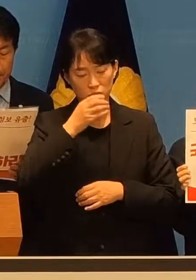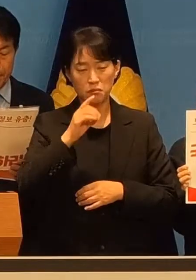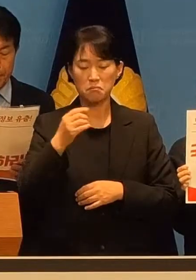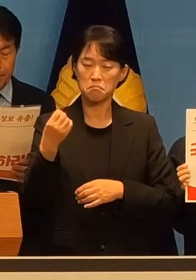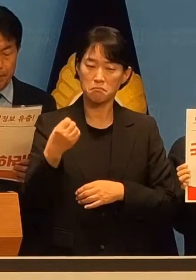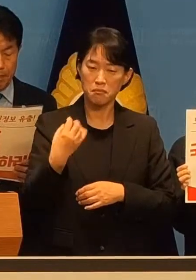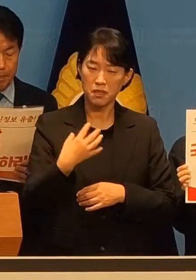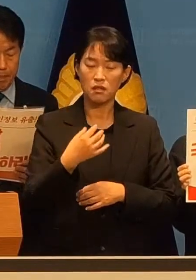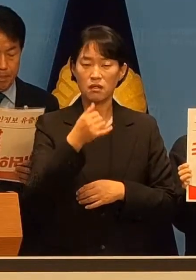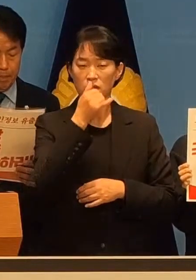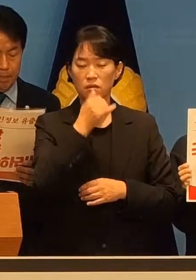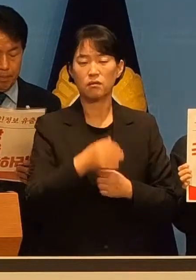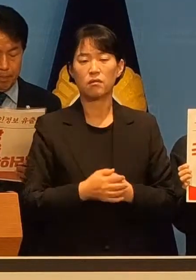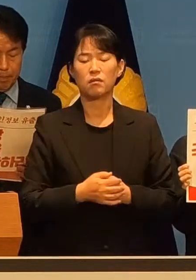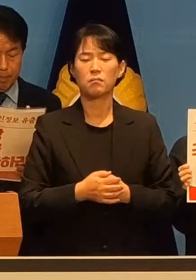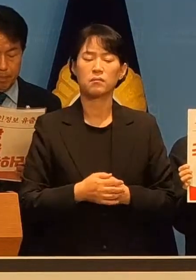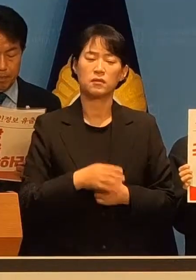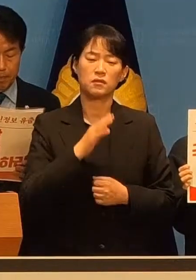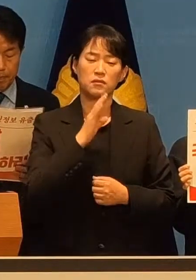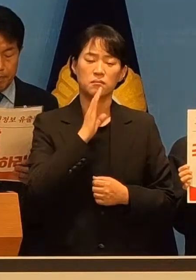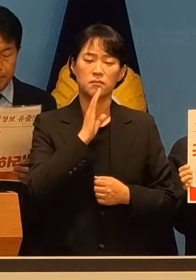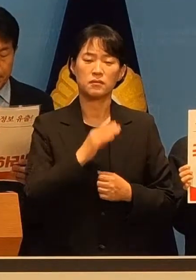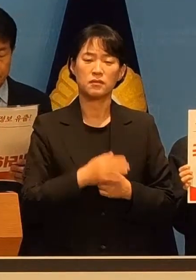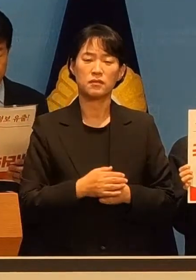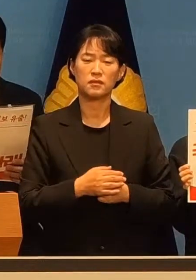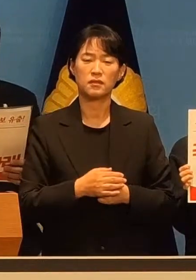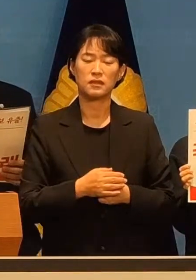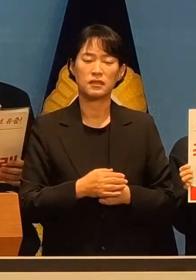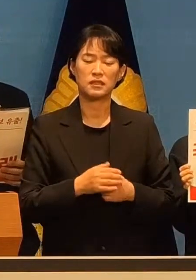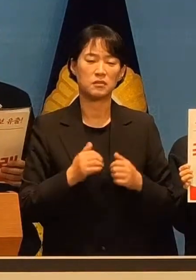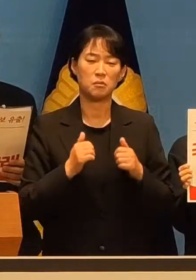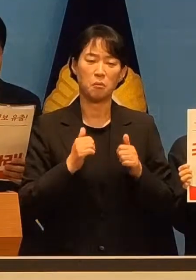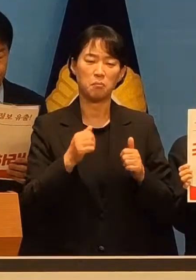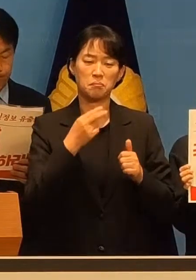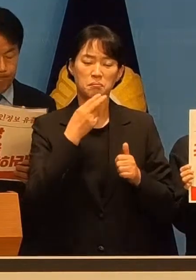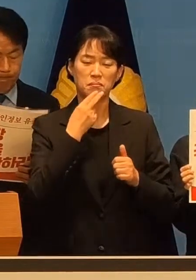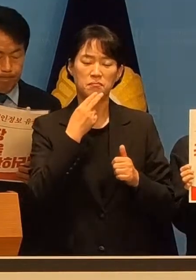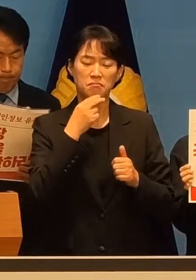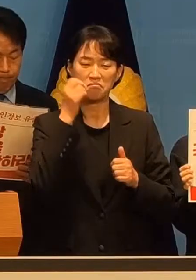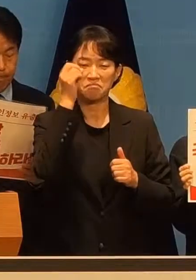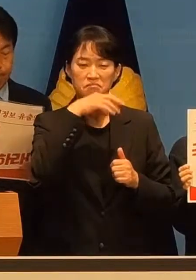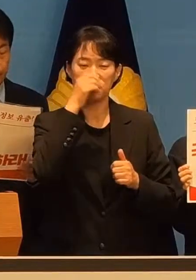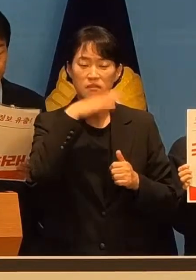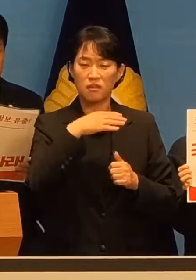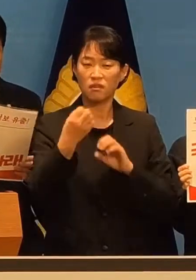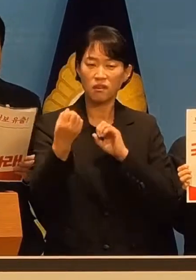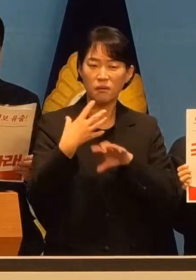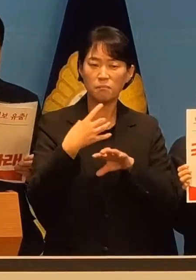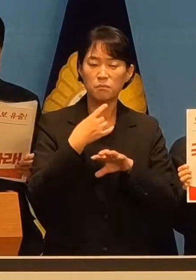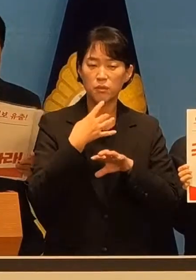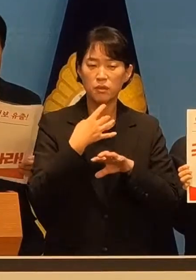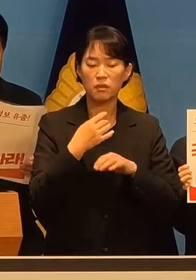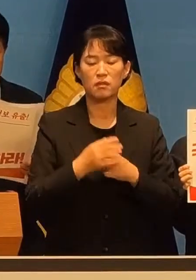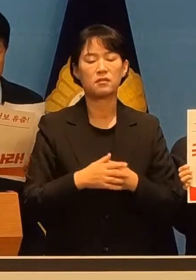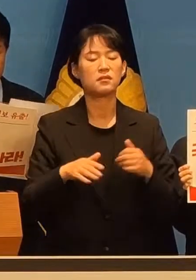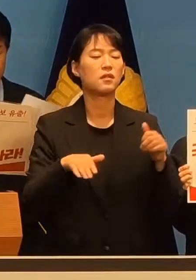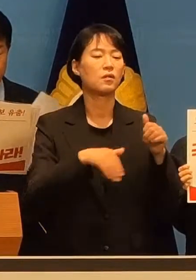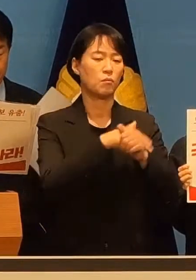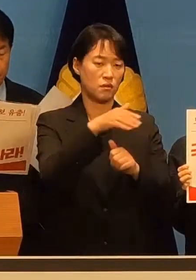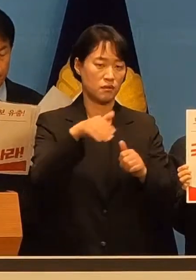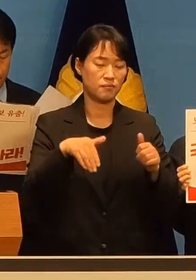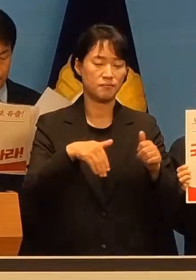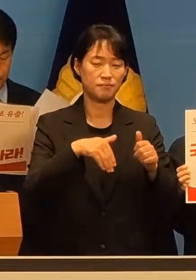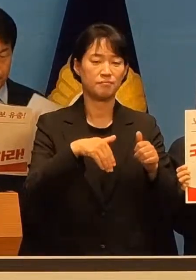제기하고 좀 상당히 이제 불성실한 이런 답을 하고 있는 이런 상황이고요.